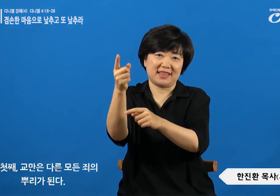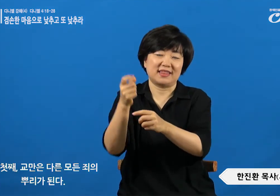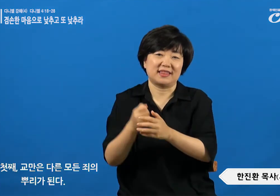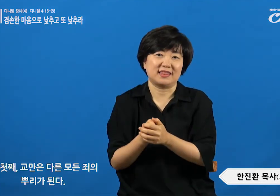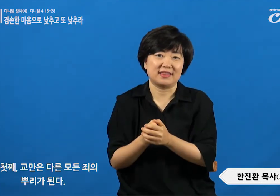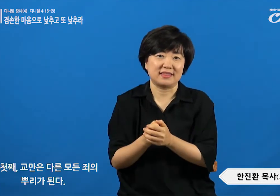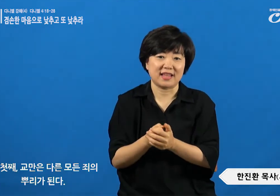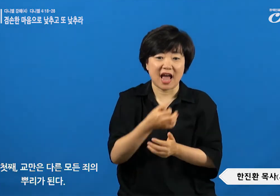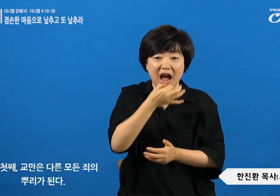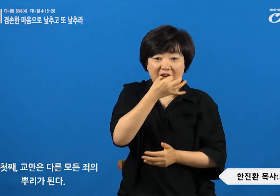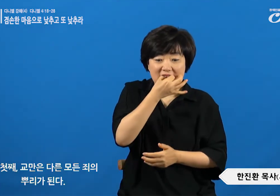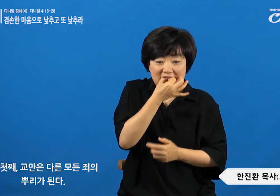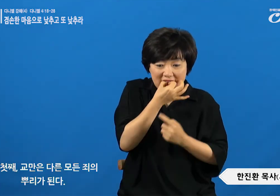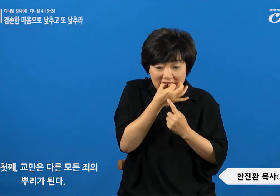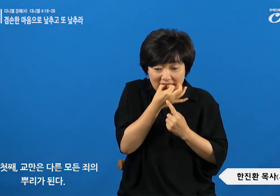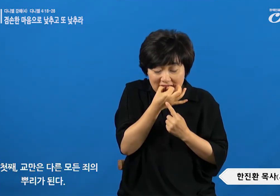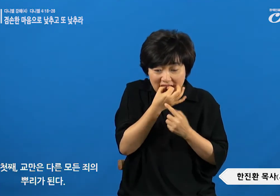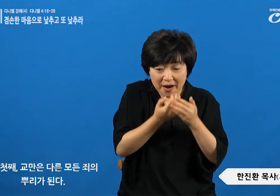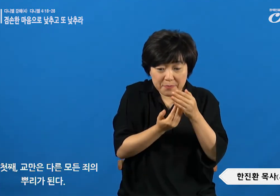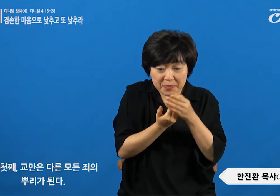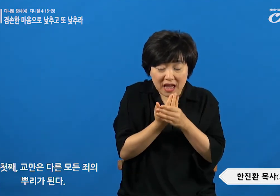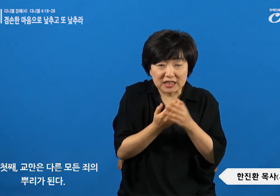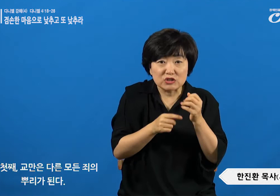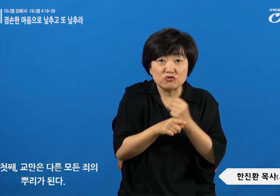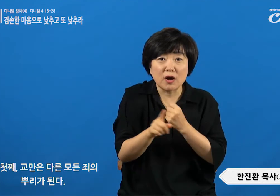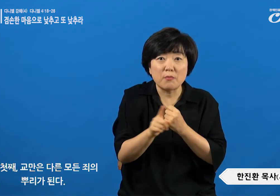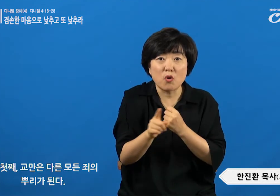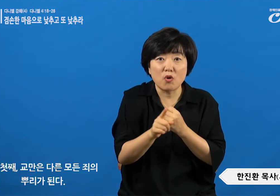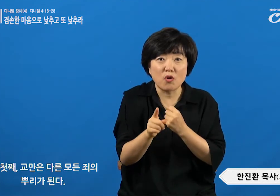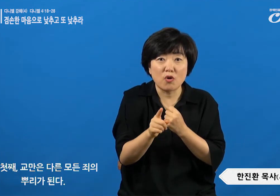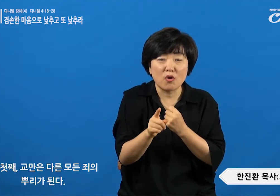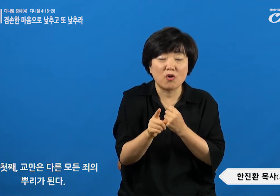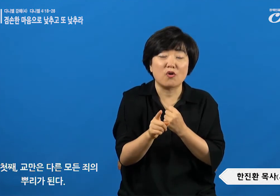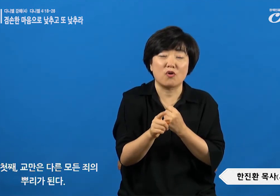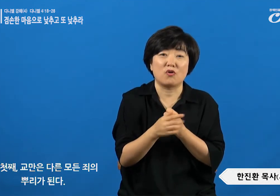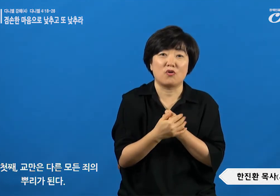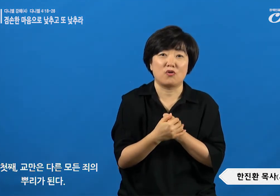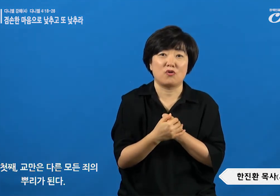여러분, 탐욕에 사로잡힌 사람은 왜 그렇습니까?